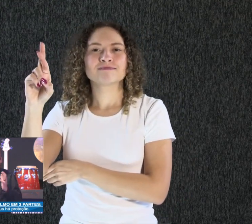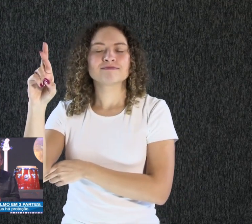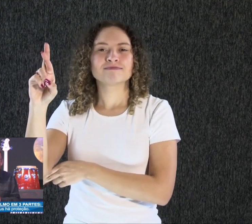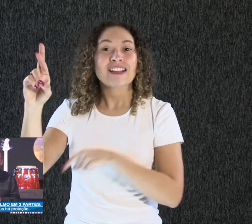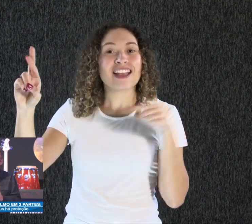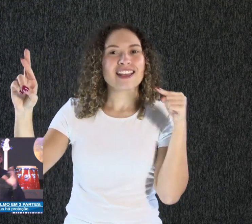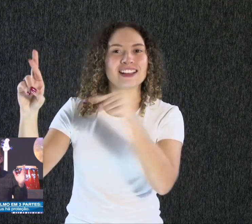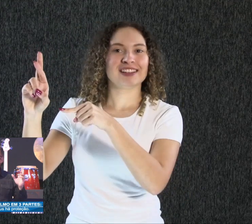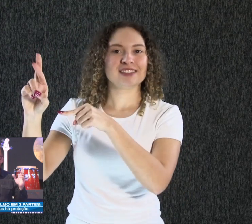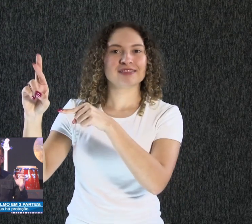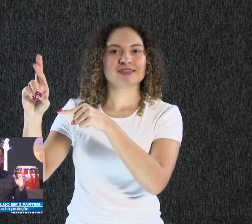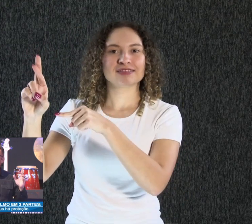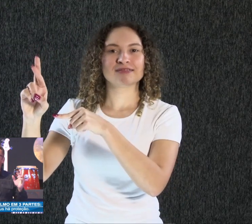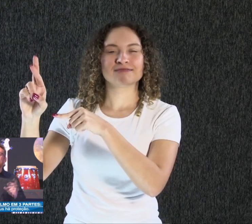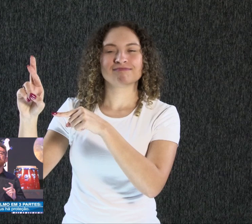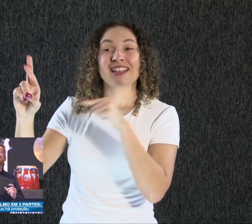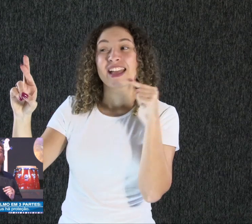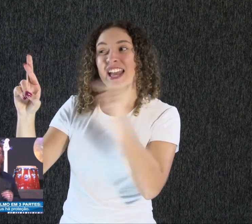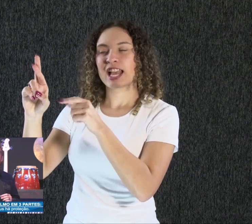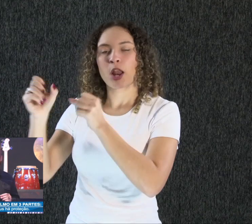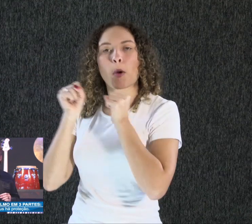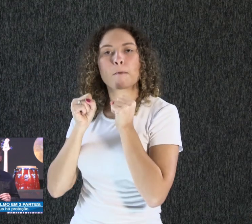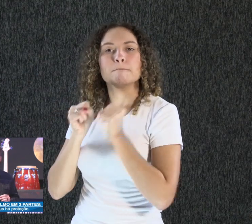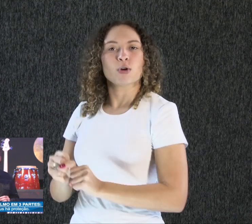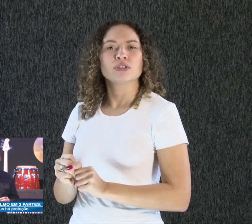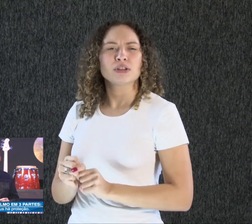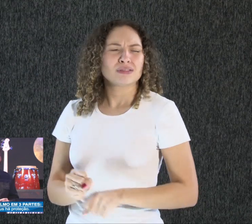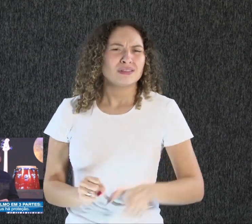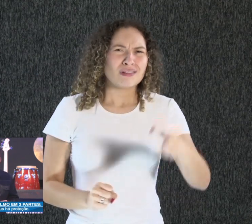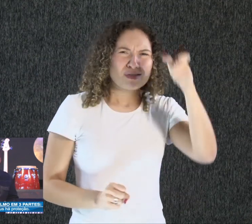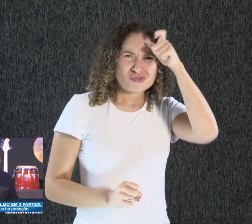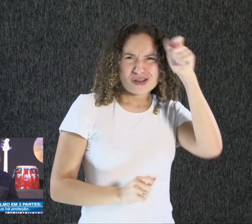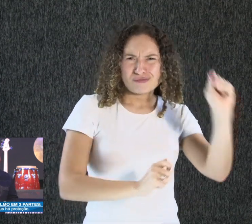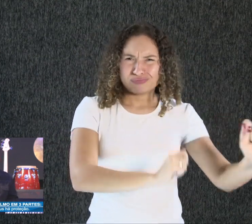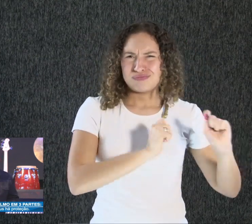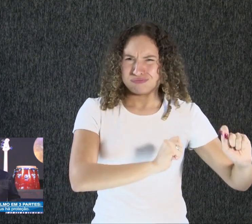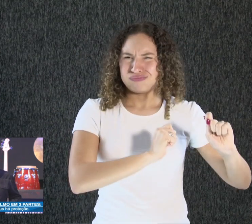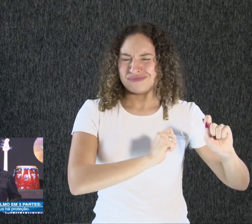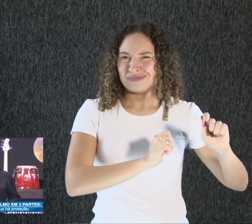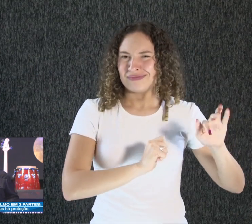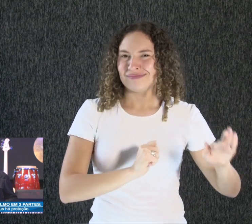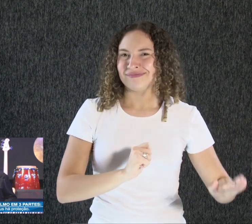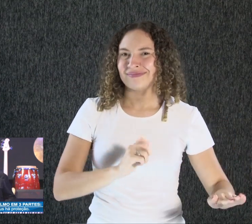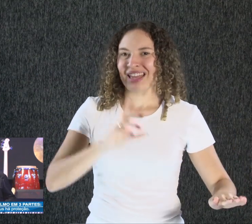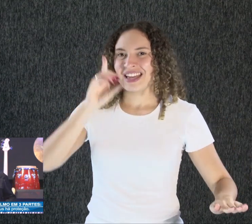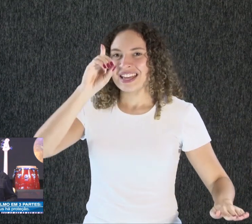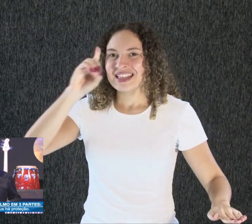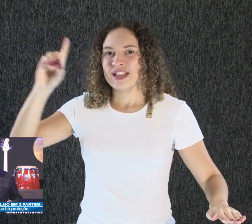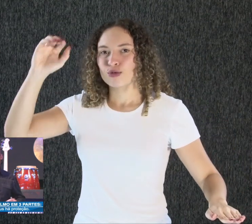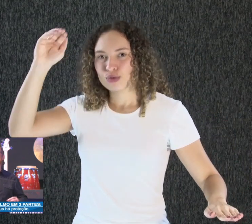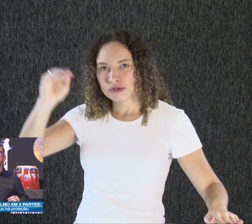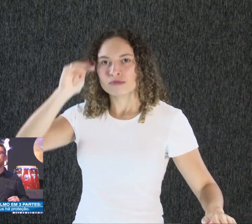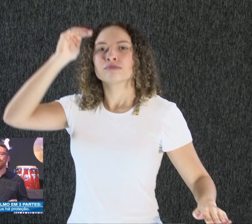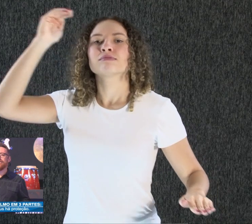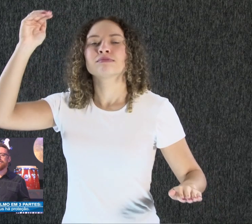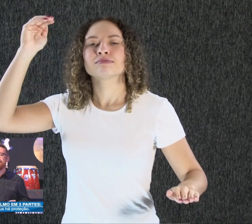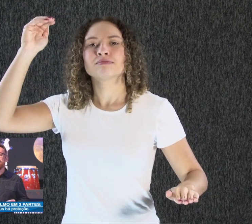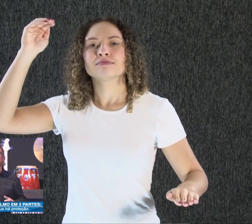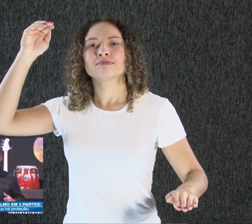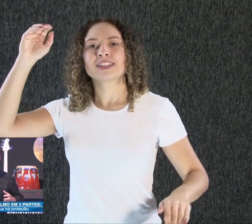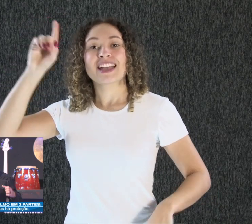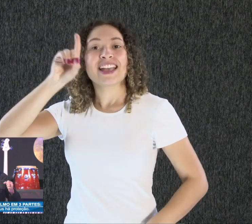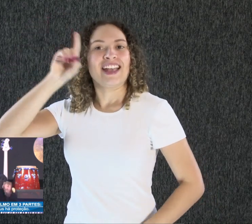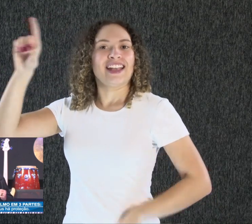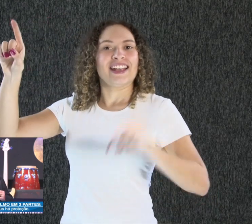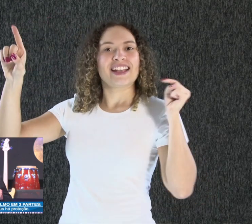Senhor. Lembre-se sempre que maior é aquele que está em você do que aquele que está no mundo. Maior é aquele que está em nós